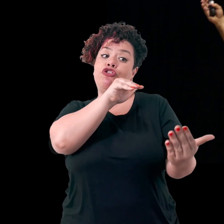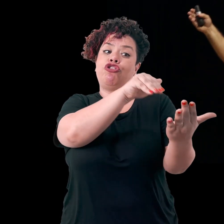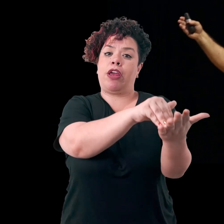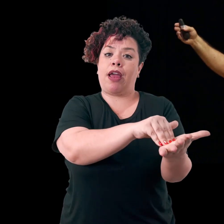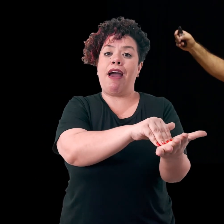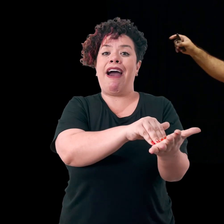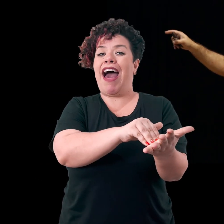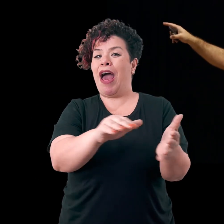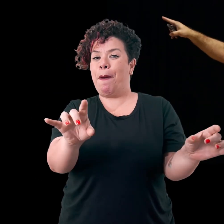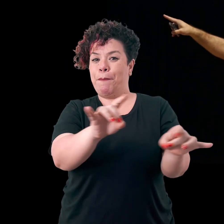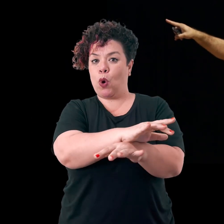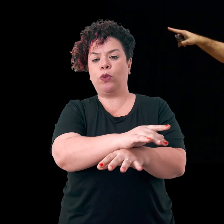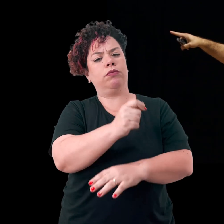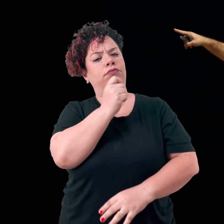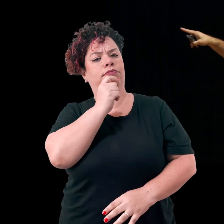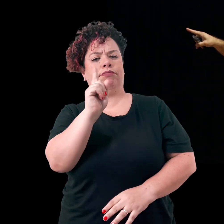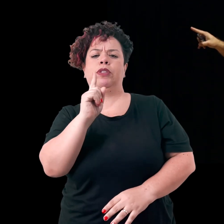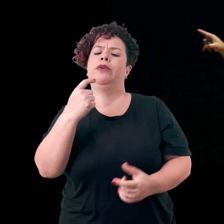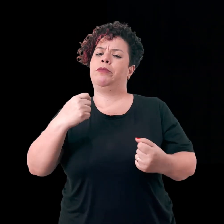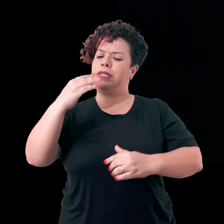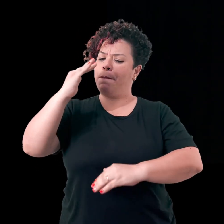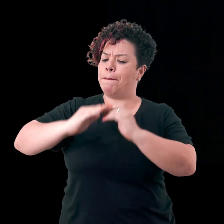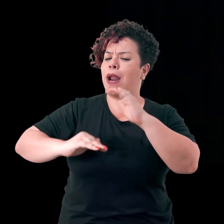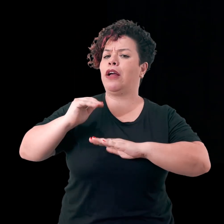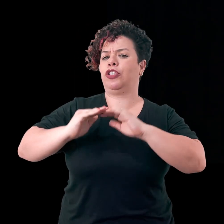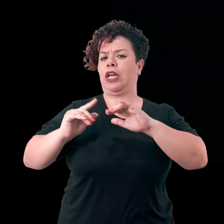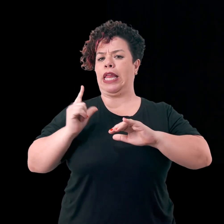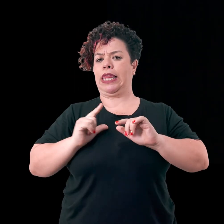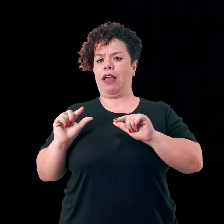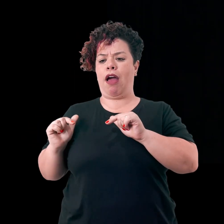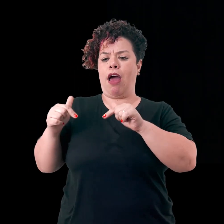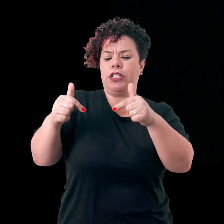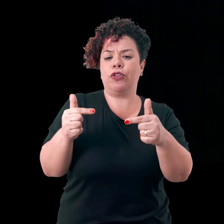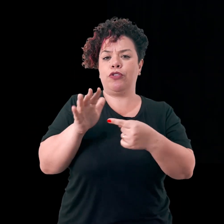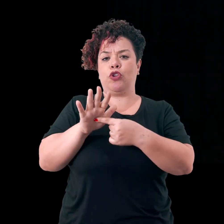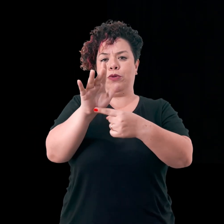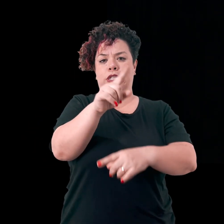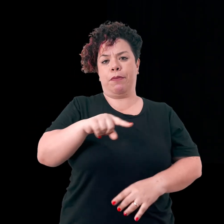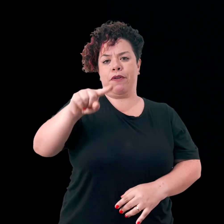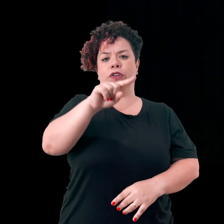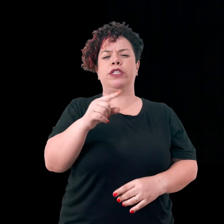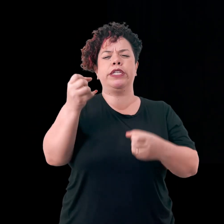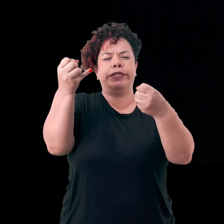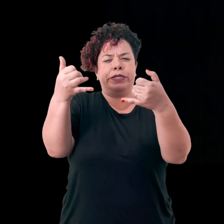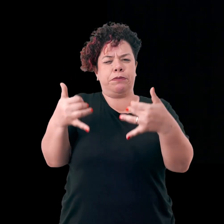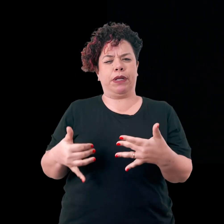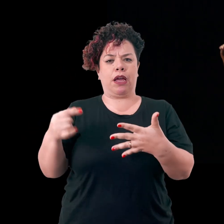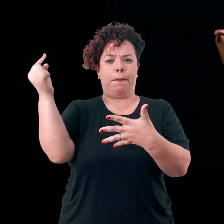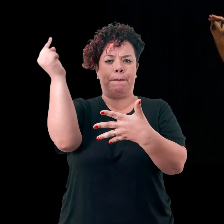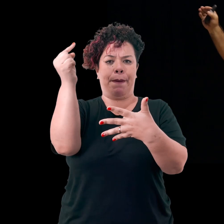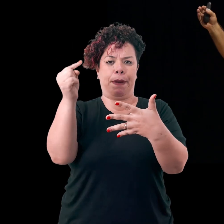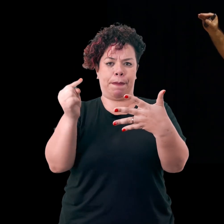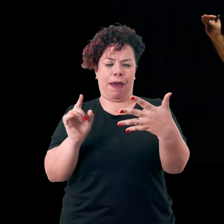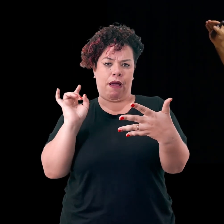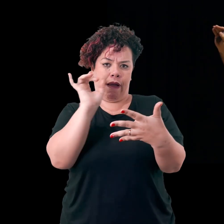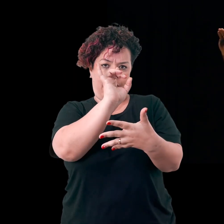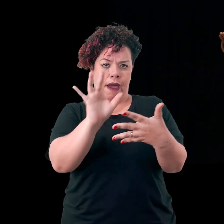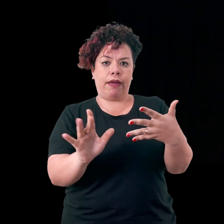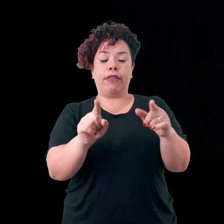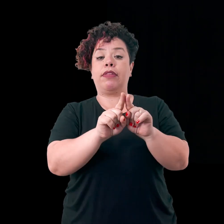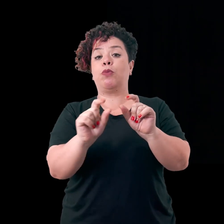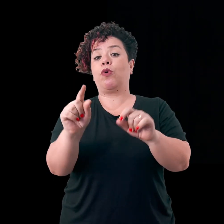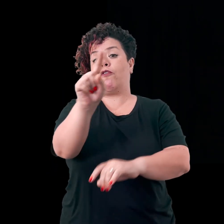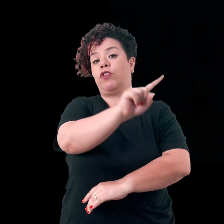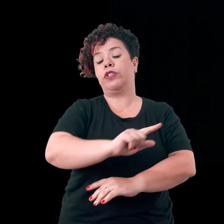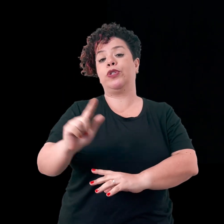fazer um monte de coisas. E aí que a gente tem as ações da década, que eu vou destacar para vocês, escrever um pouquinho mais adiante, que são aquelas por